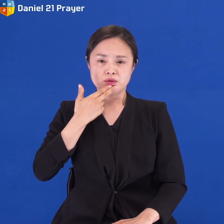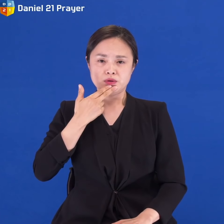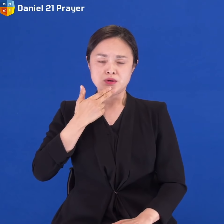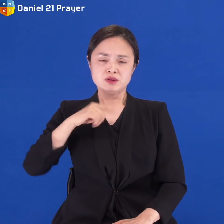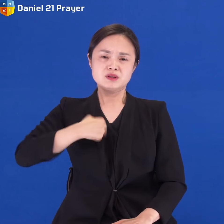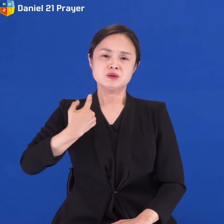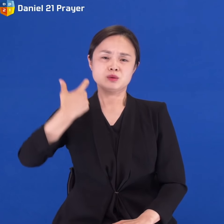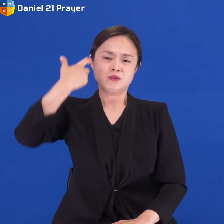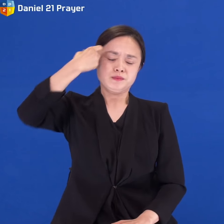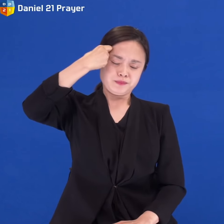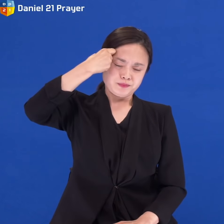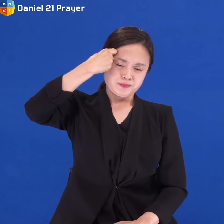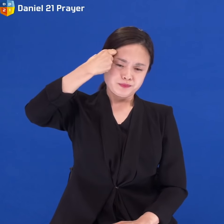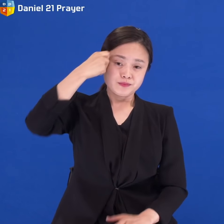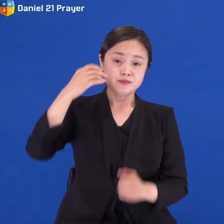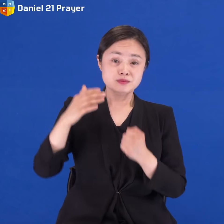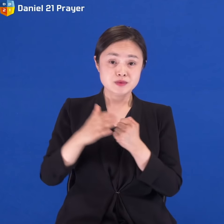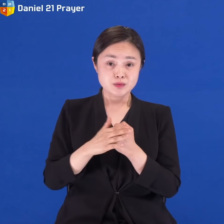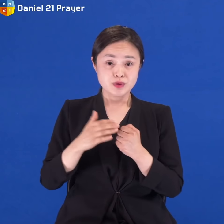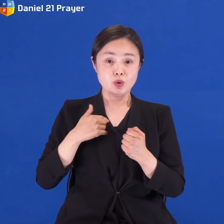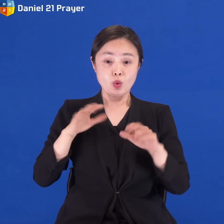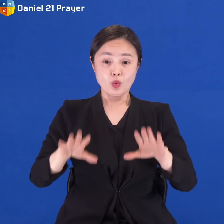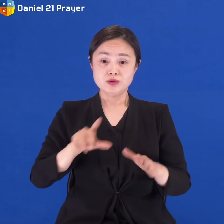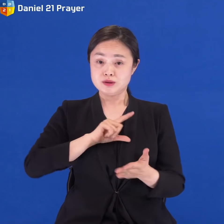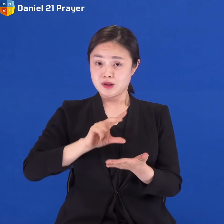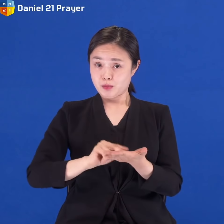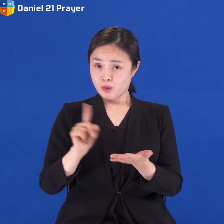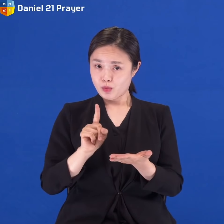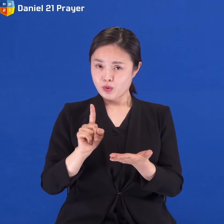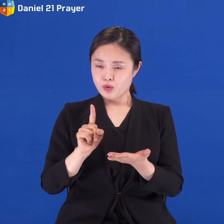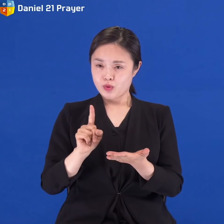겁니다. 그렇게 한 것은 하나님이